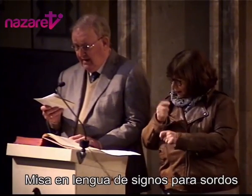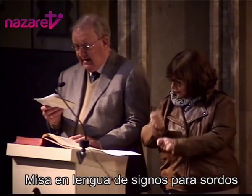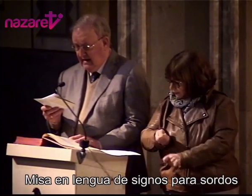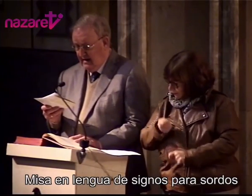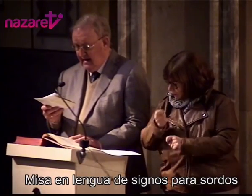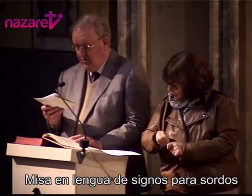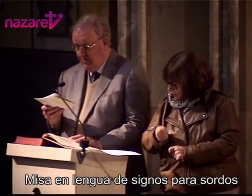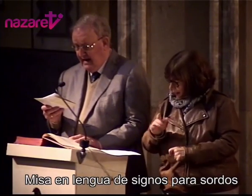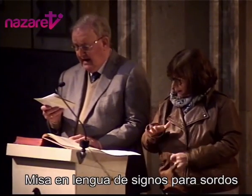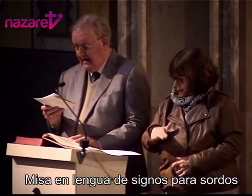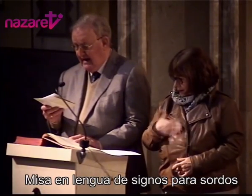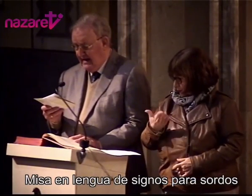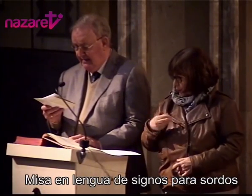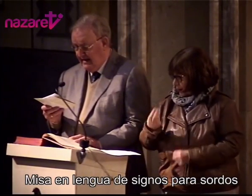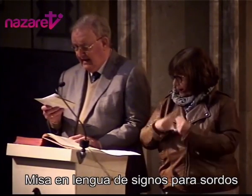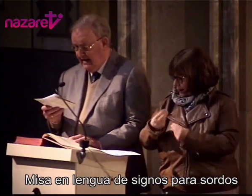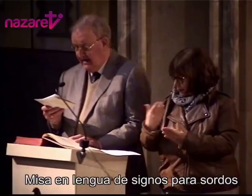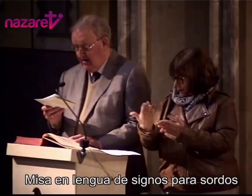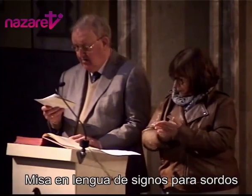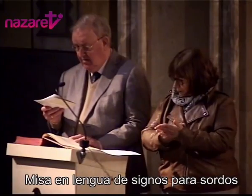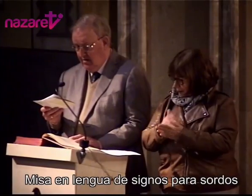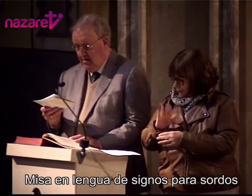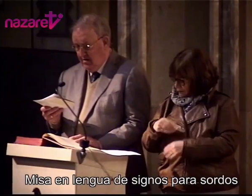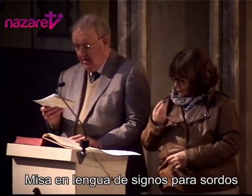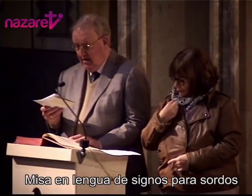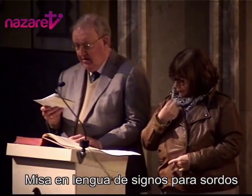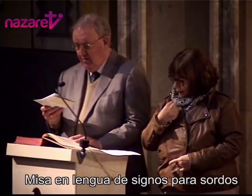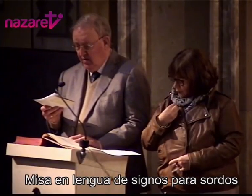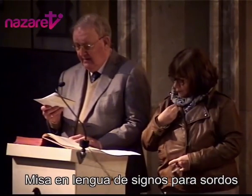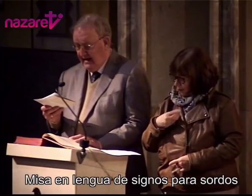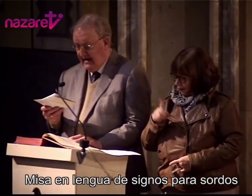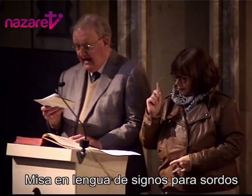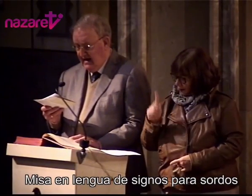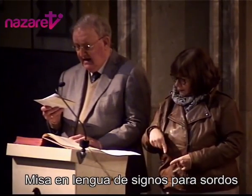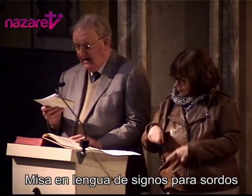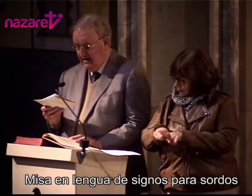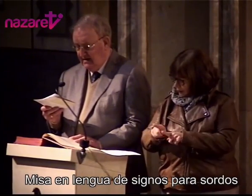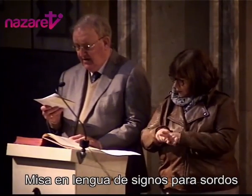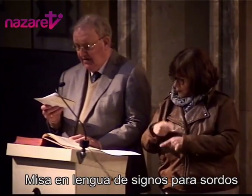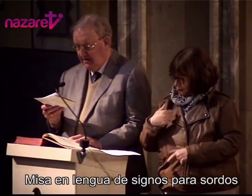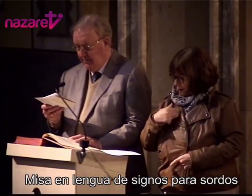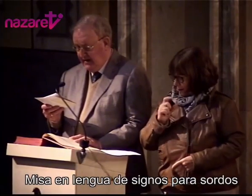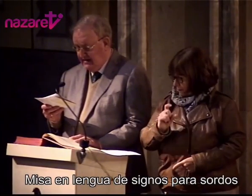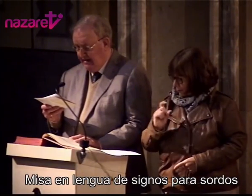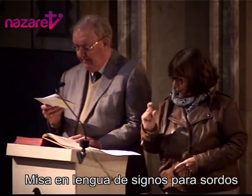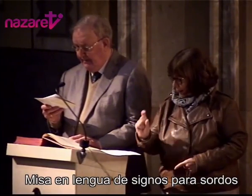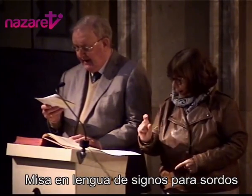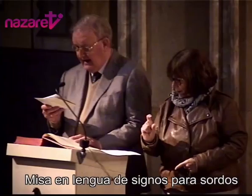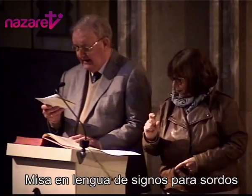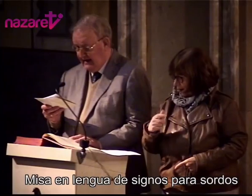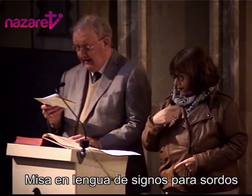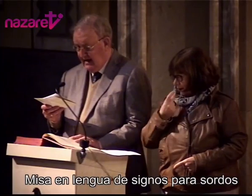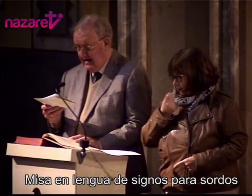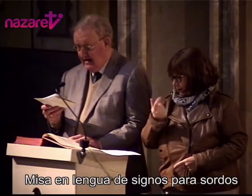Como bajan la lluvia y la nieve del cielo y no vuelven allá, sino después de empapar